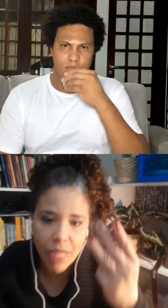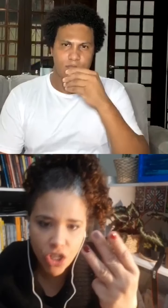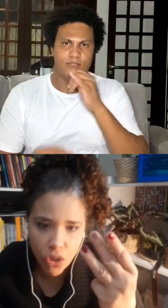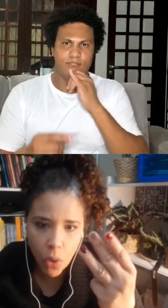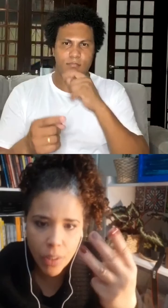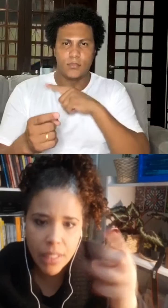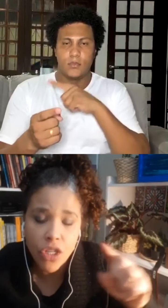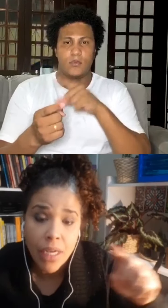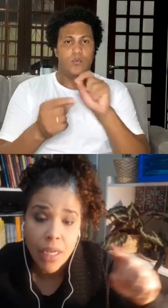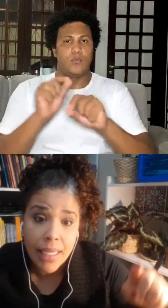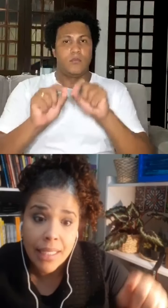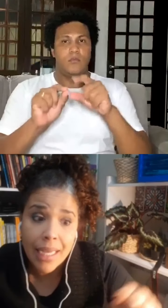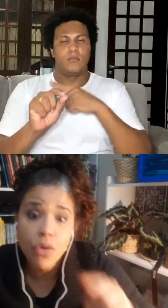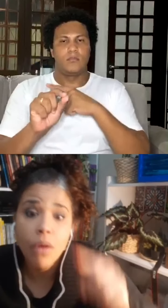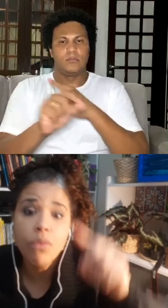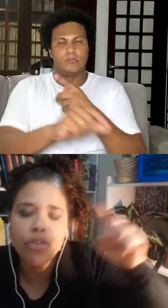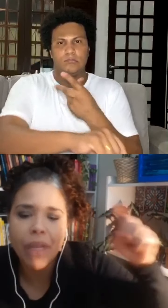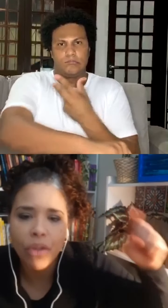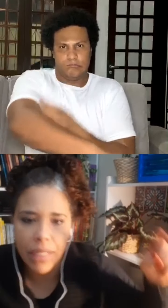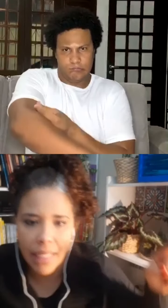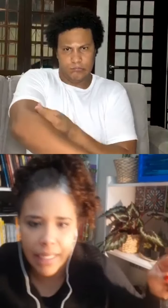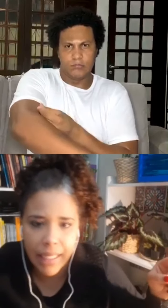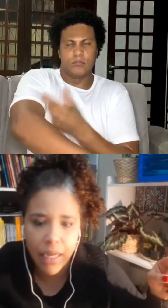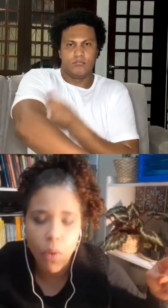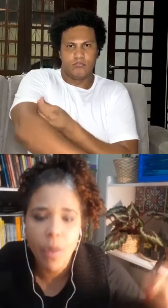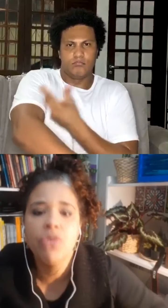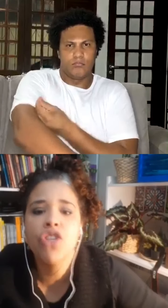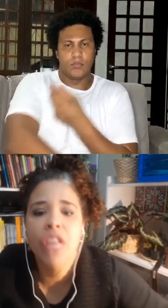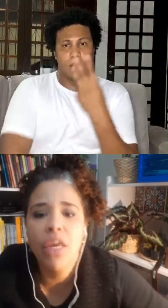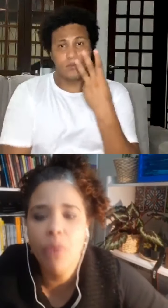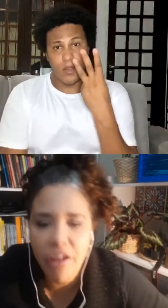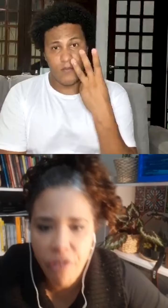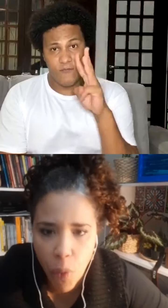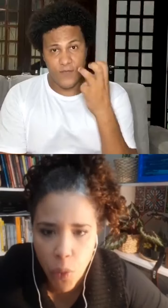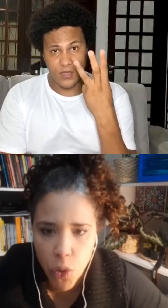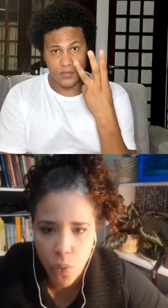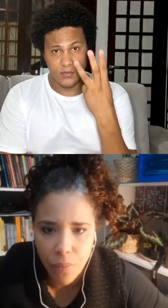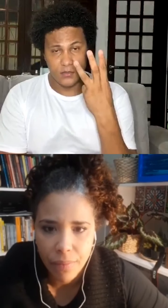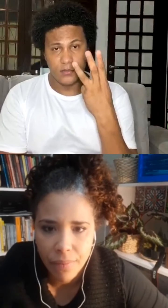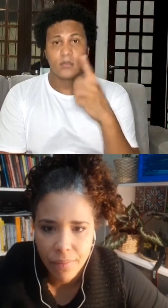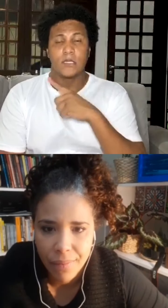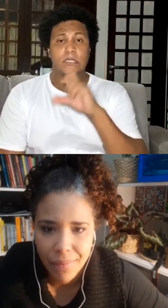3 doses, e se a sua última dose tem 5 anos, tem o reforço.